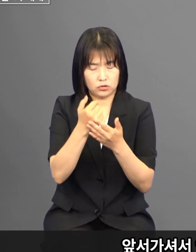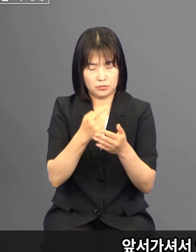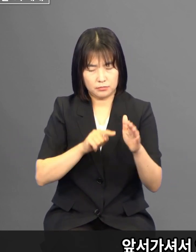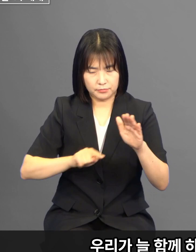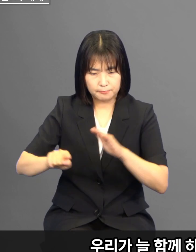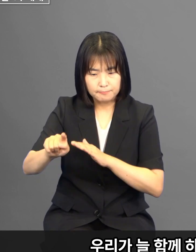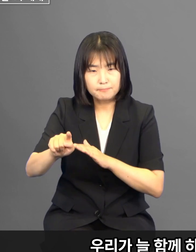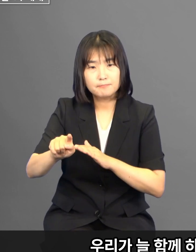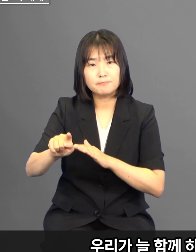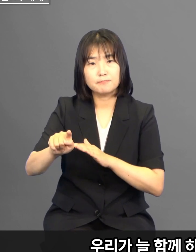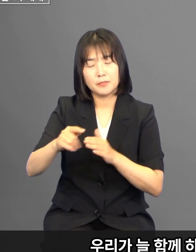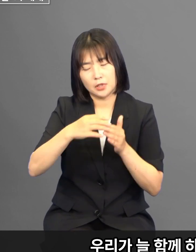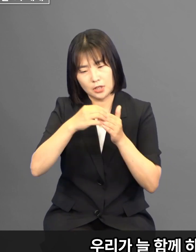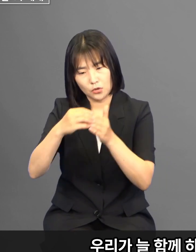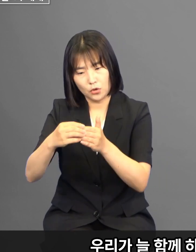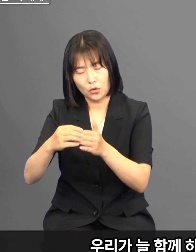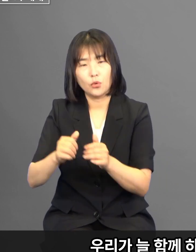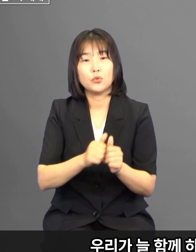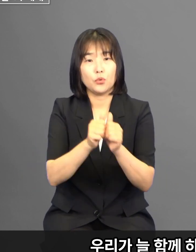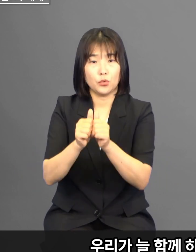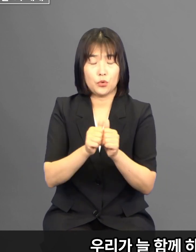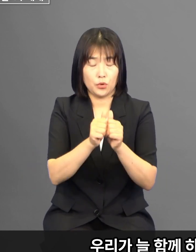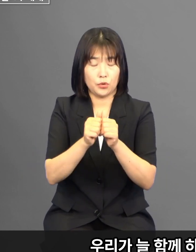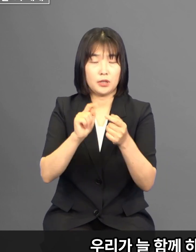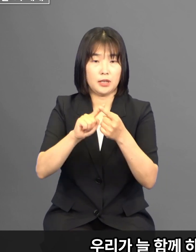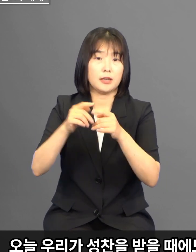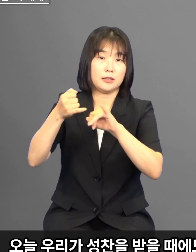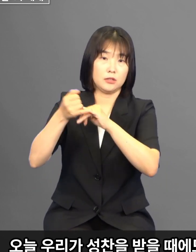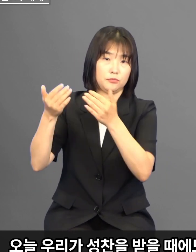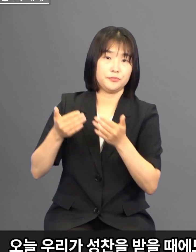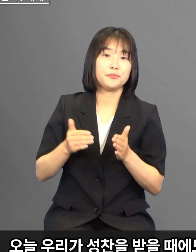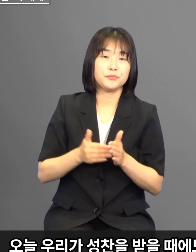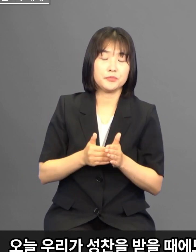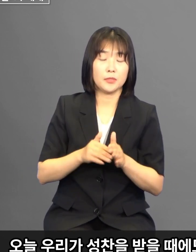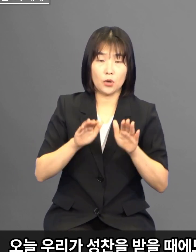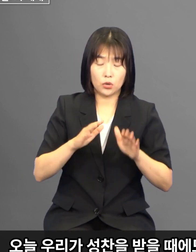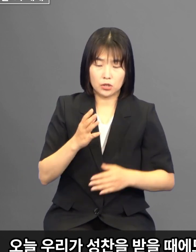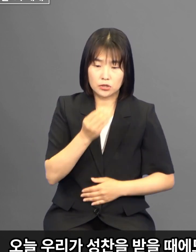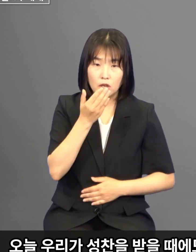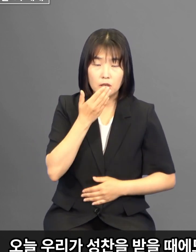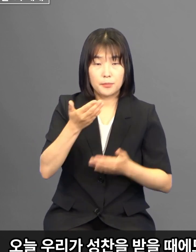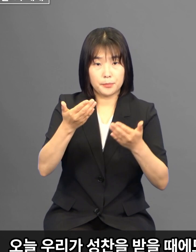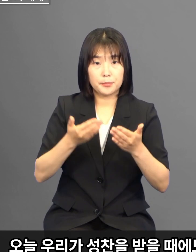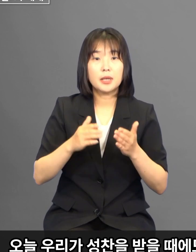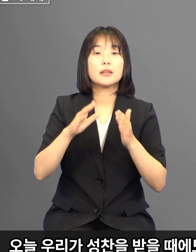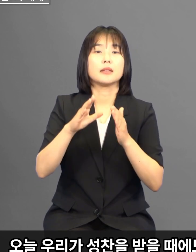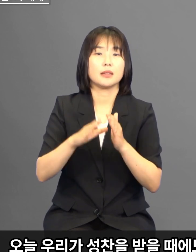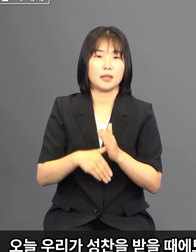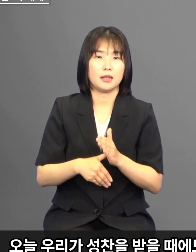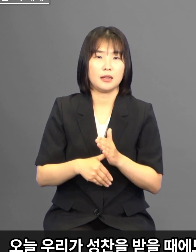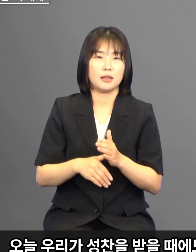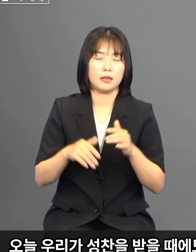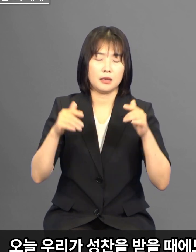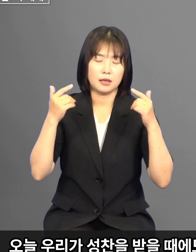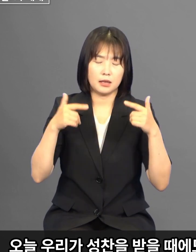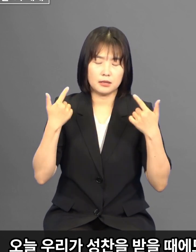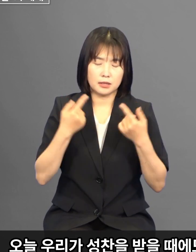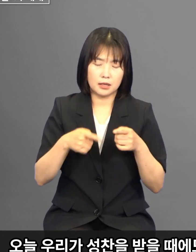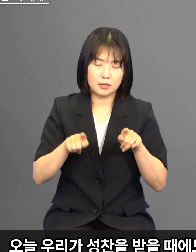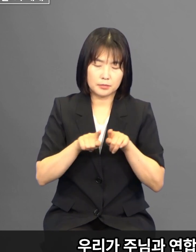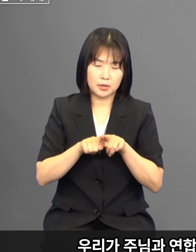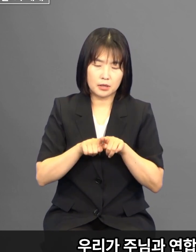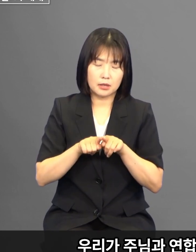동행하시고 우리와 늘 함께 하시겠다라고 약속하셨습니다. 오늘 우리가 성찬을 받을 때에도 우리와 늘 함께 하시는 주님을